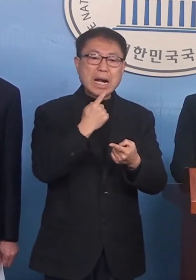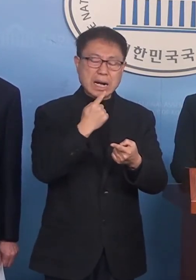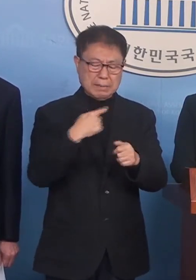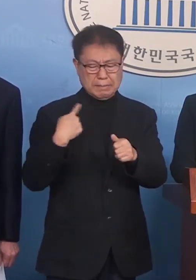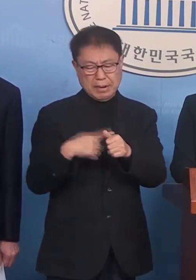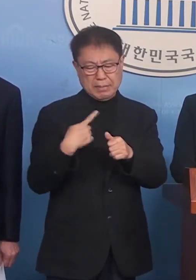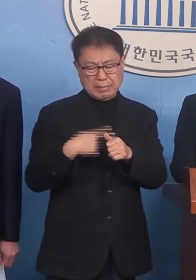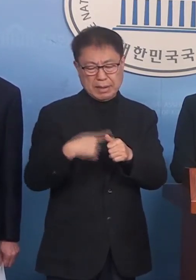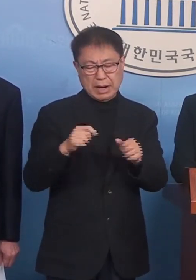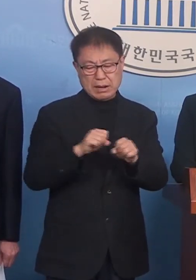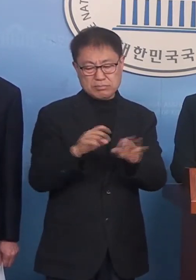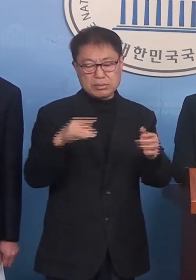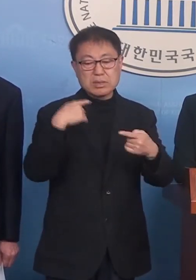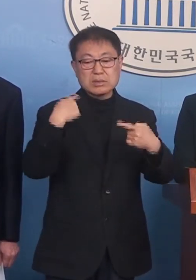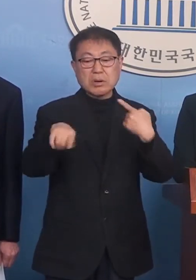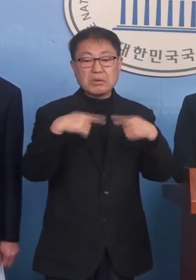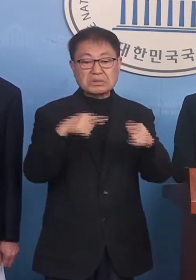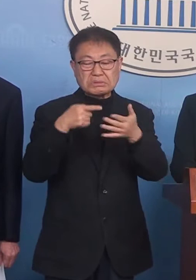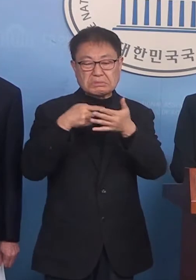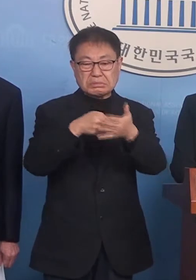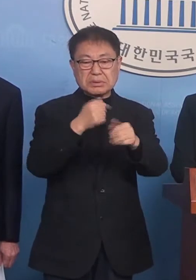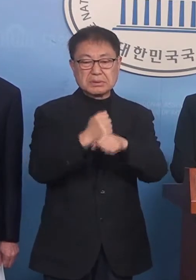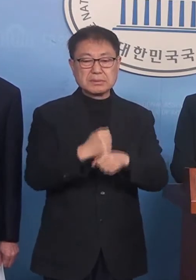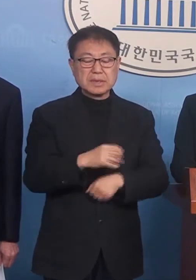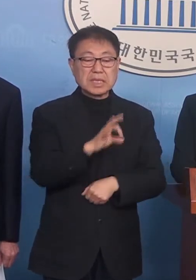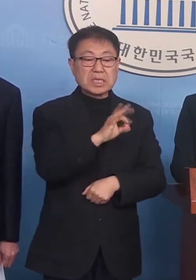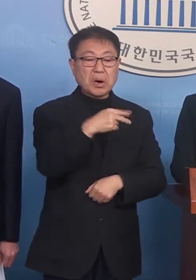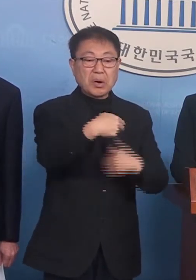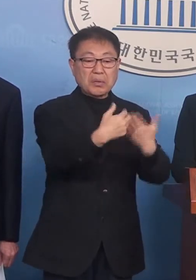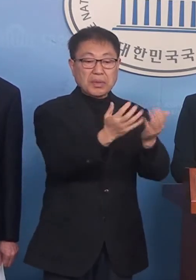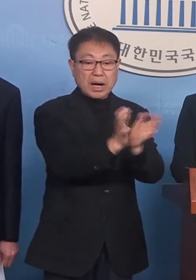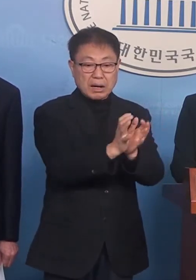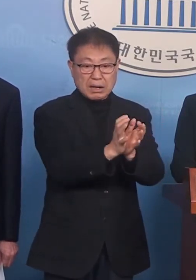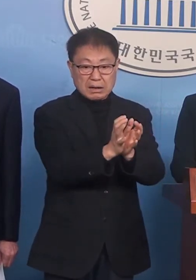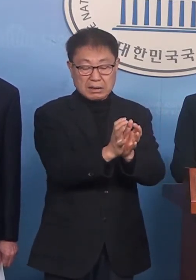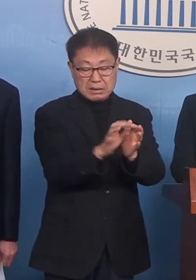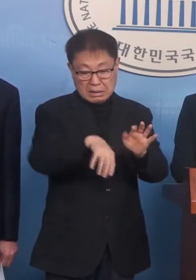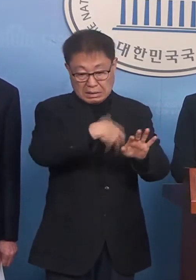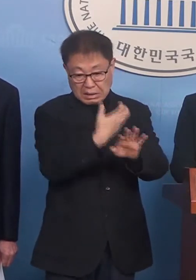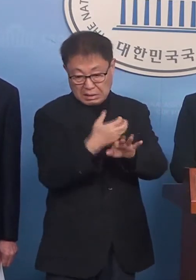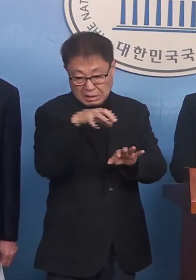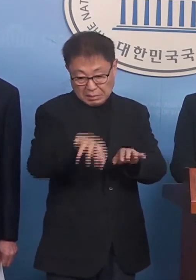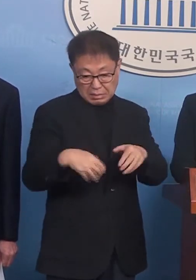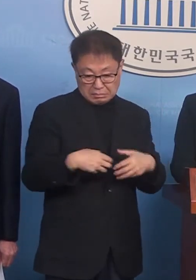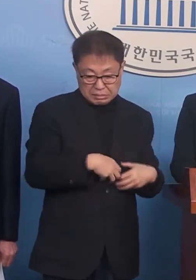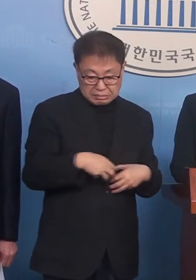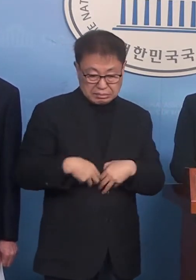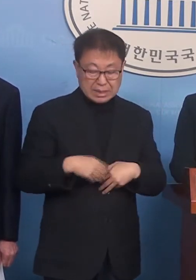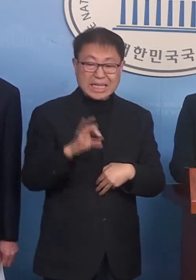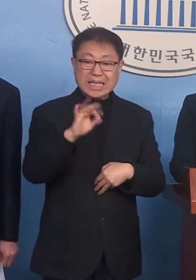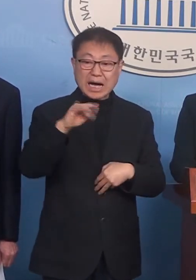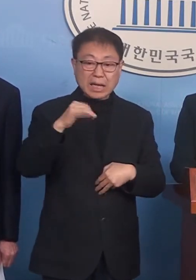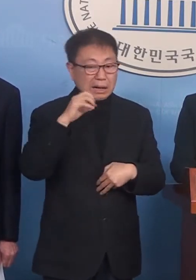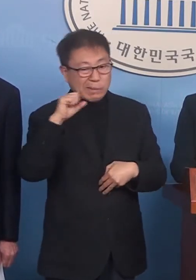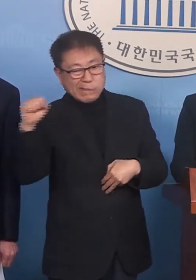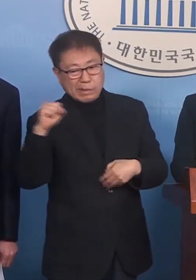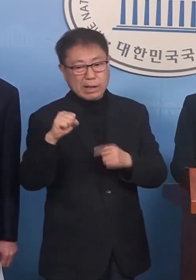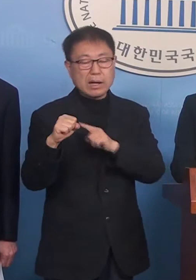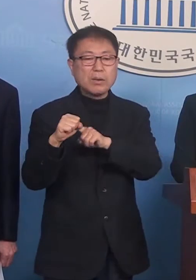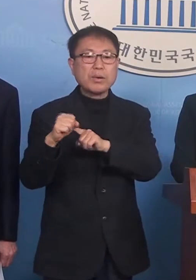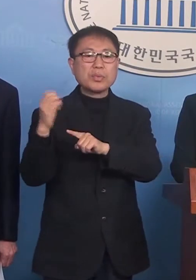막말과 분열의 정치로 일관했습니다. 여당은 국민들의 개혁 요구 앞에 머뭇거리며 제1야당에